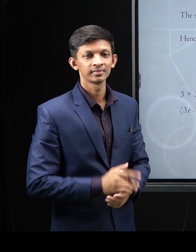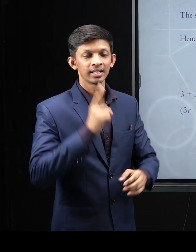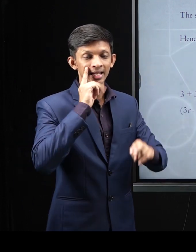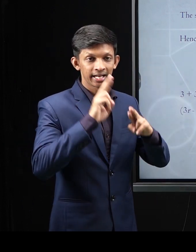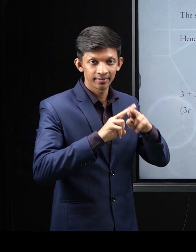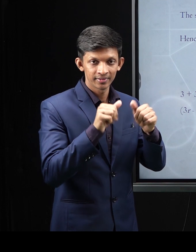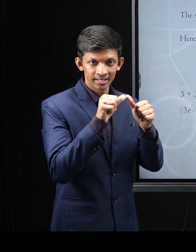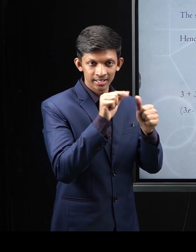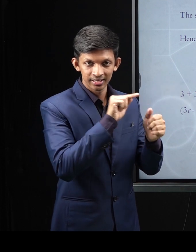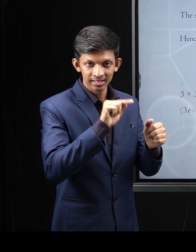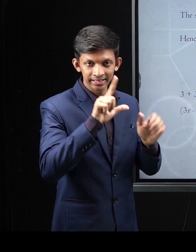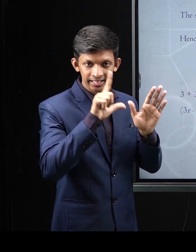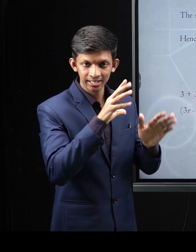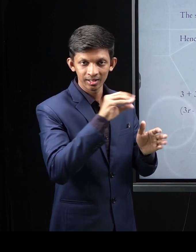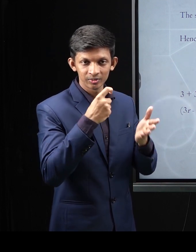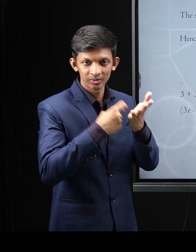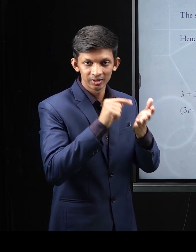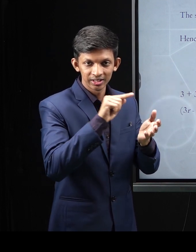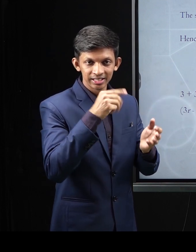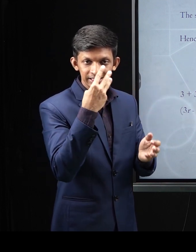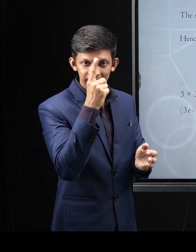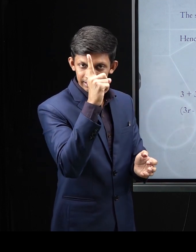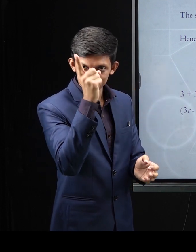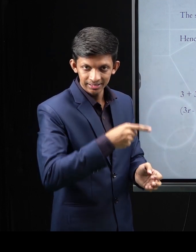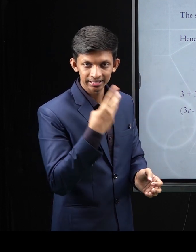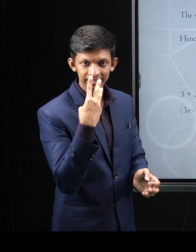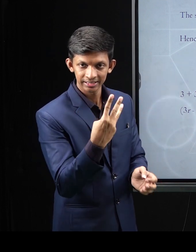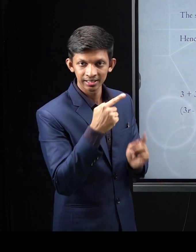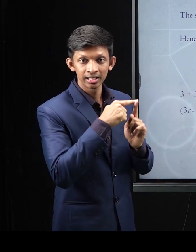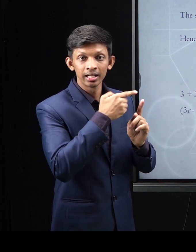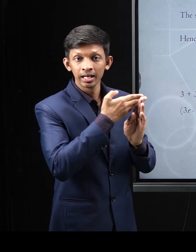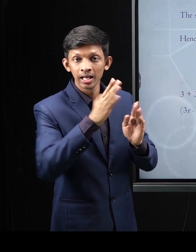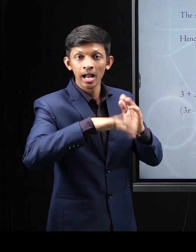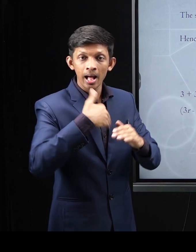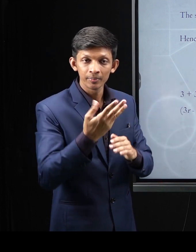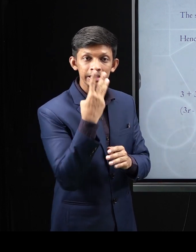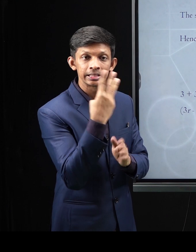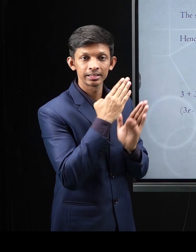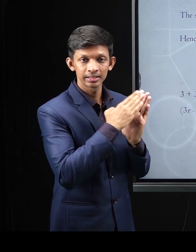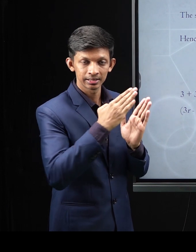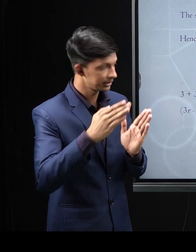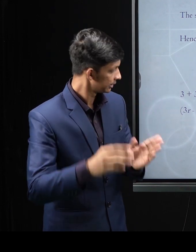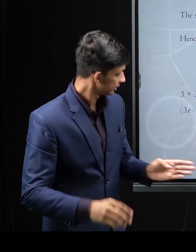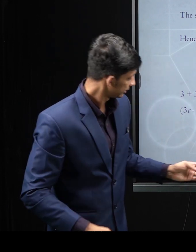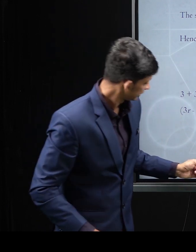a ఈజ్ ఈక్వల్ టు 7 r ఈజ్ ఈక్వల్ టు 1/3 అయితే 3 పదాలు 21